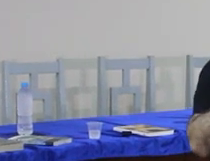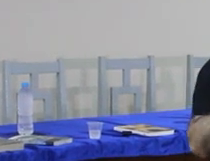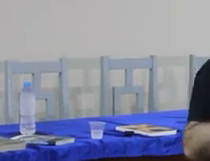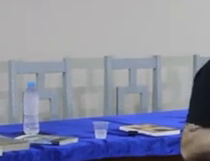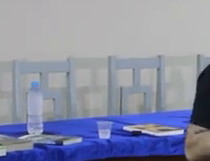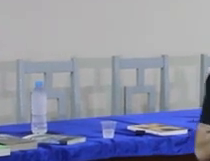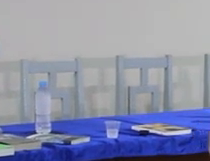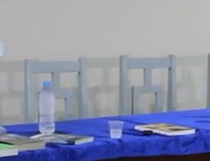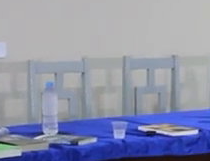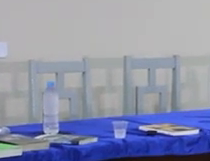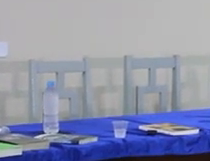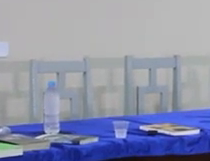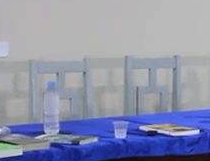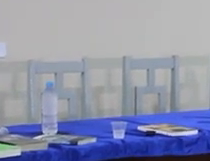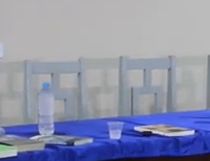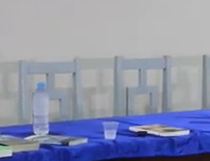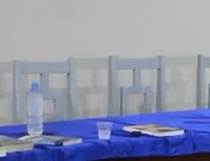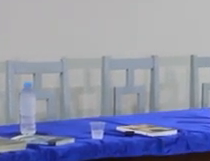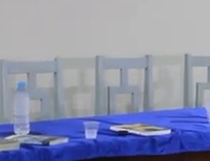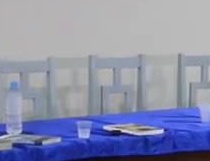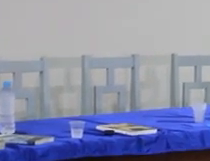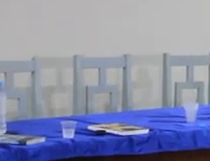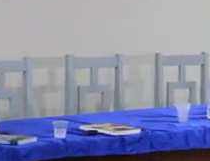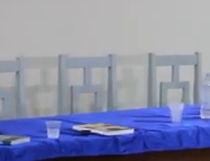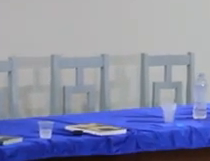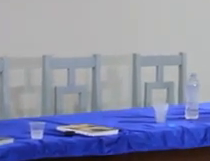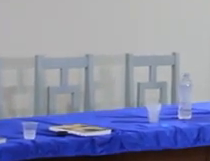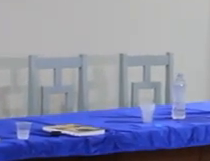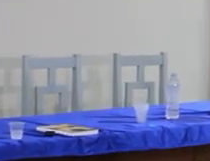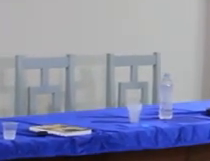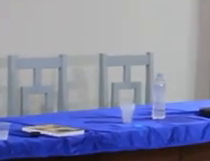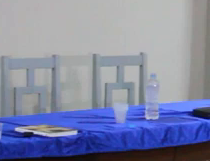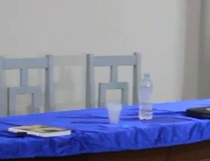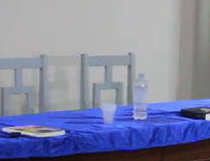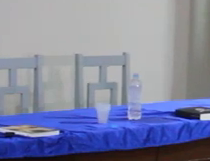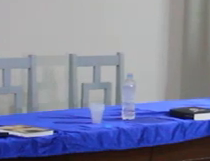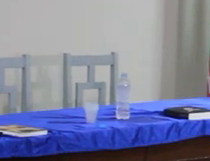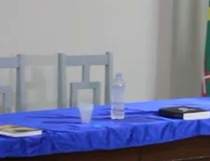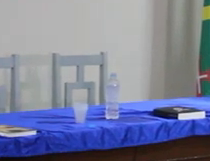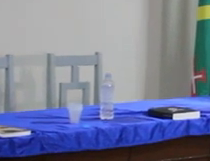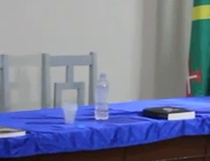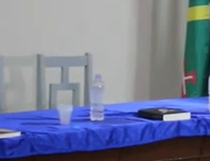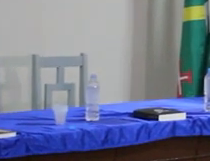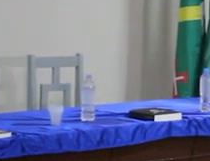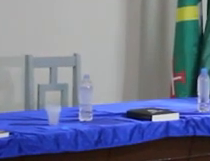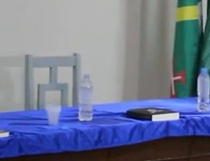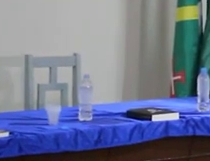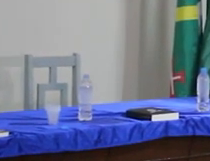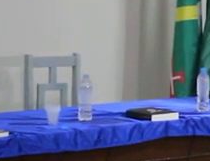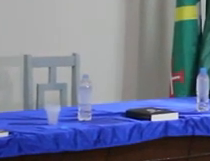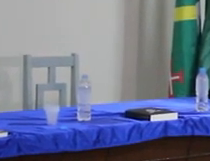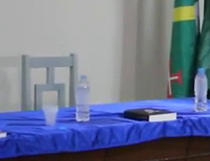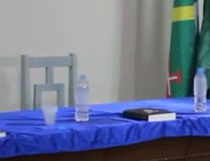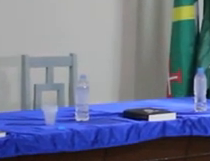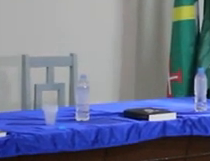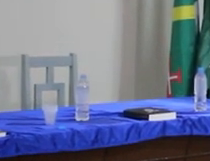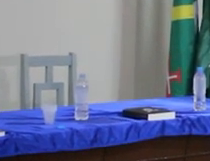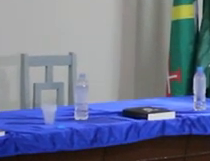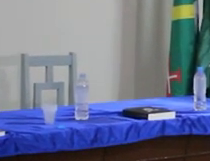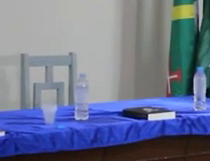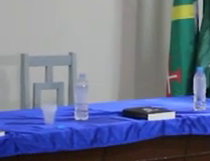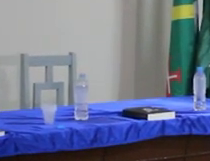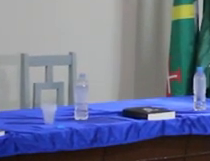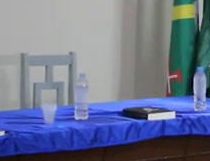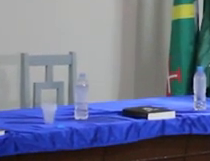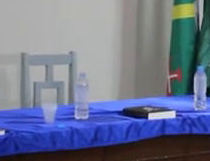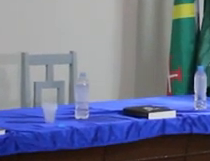que eu perguntei no começo que nós precisamos saber se tem algum proprietário interessado em empreender? Porque às vezes falta